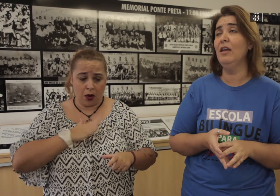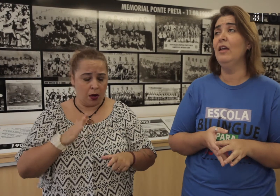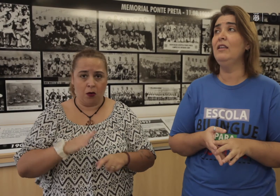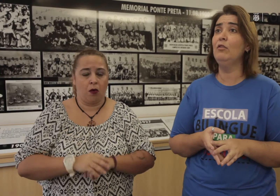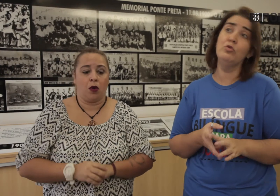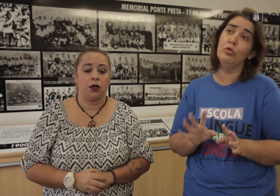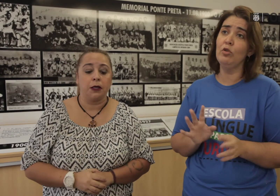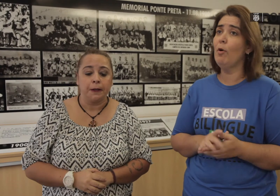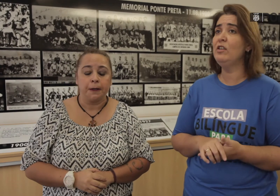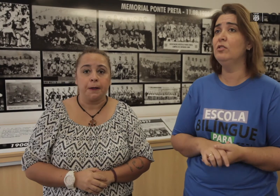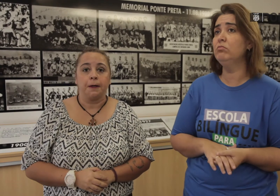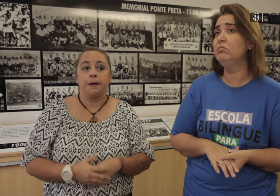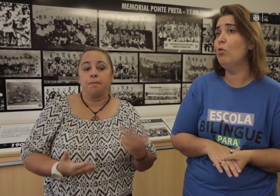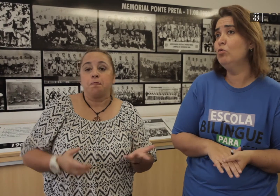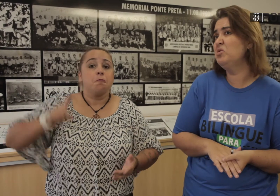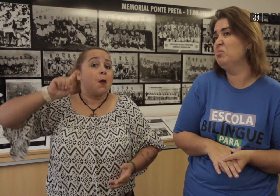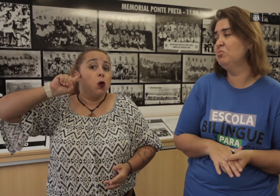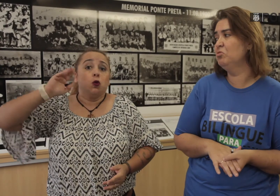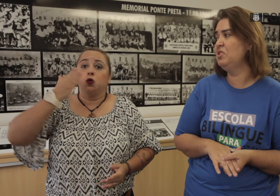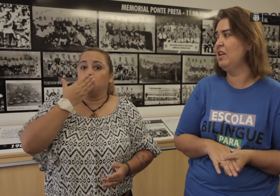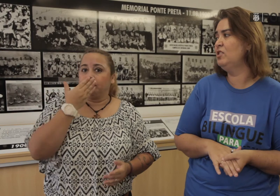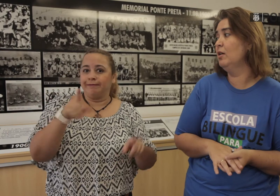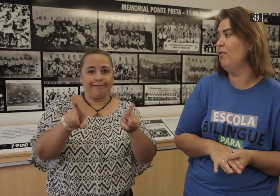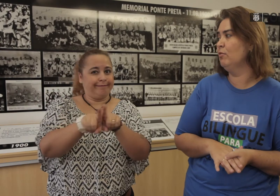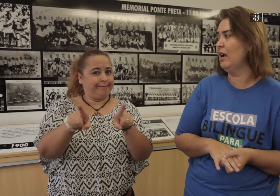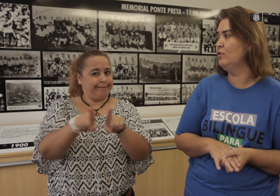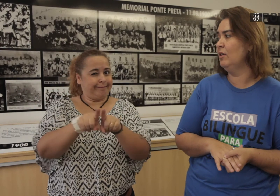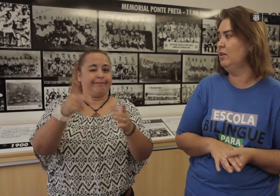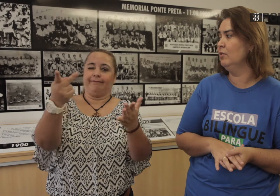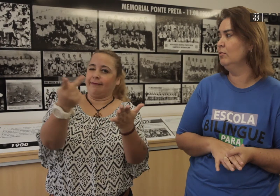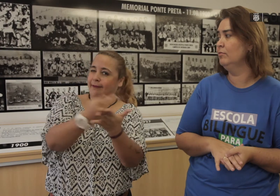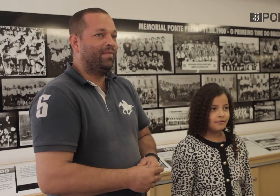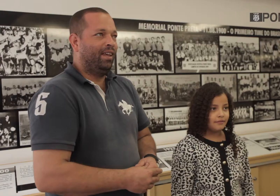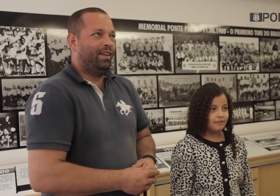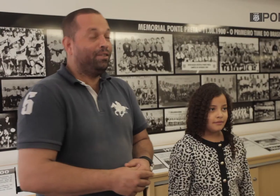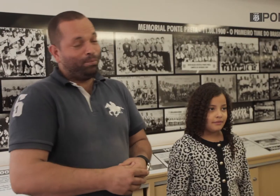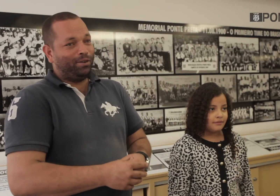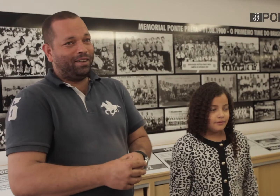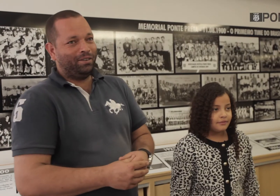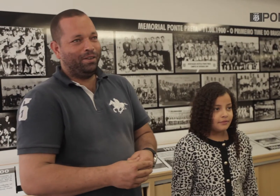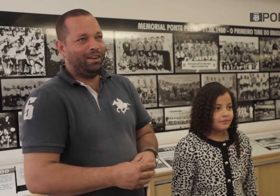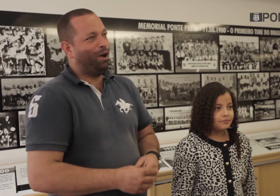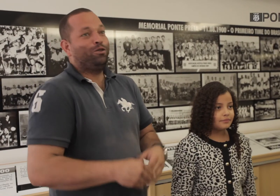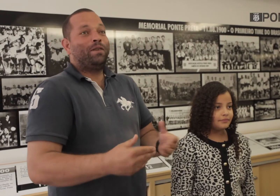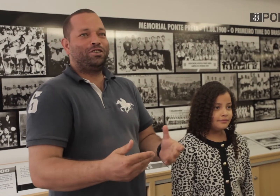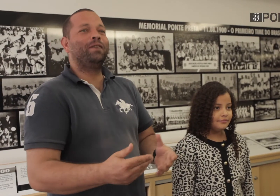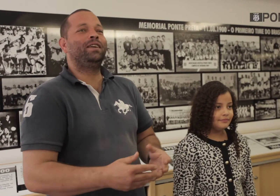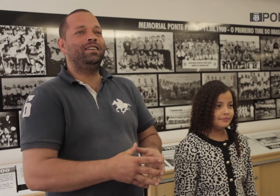ver, que o surdo normalmente não usa, não se sente tão à vontade com aquilo. Esse processo, ele